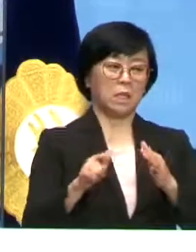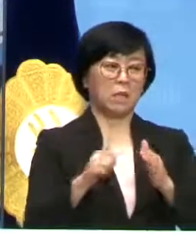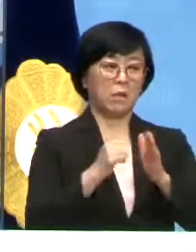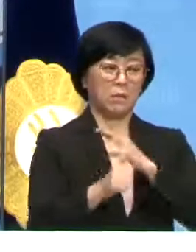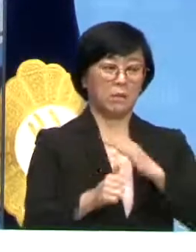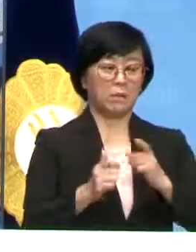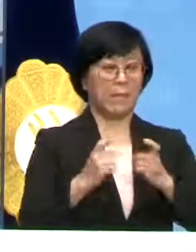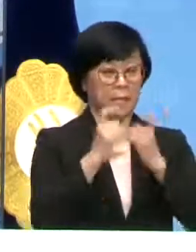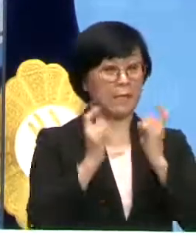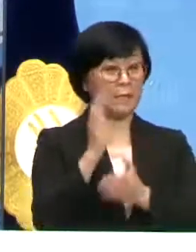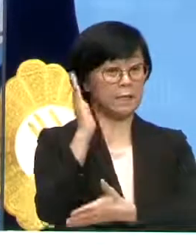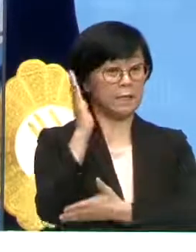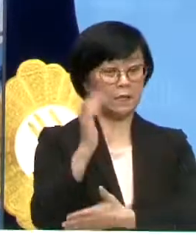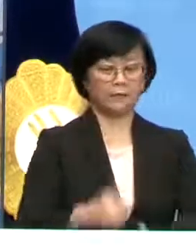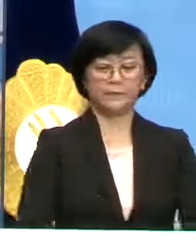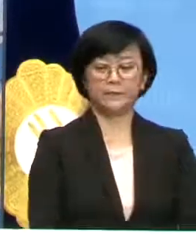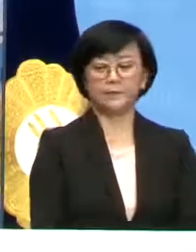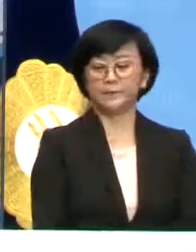먼저 하겠습니다